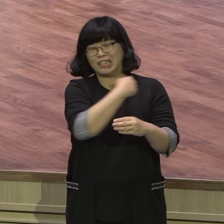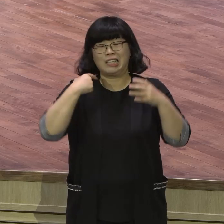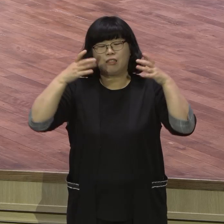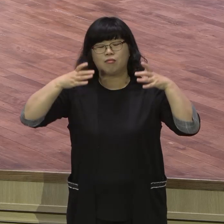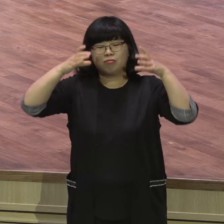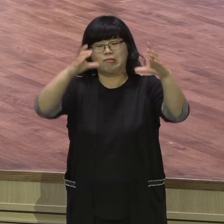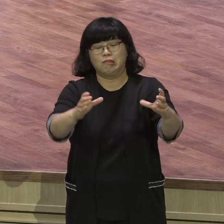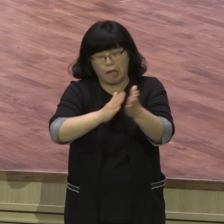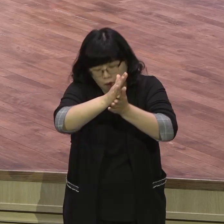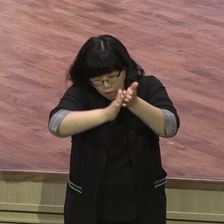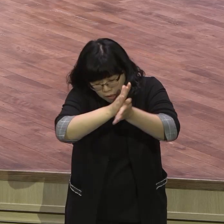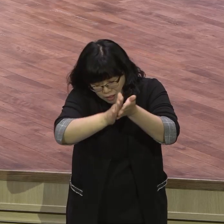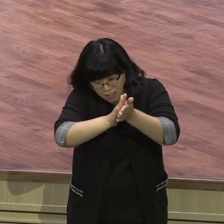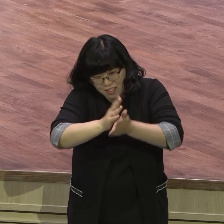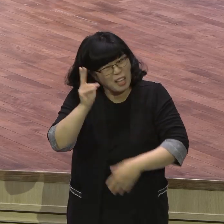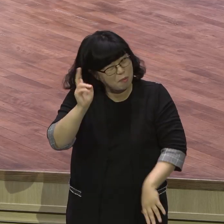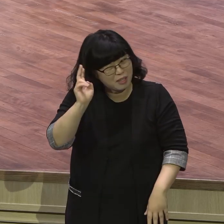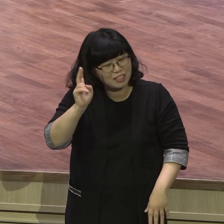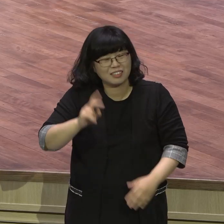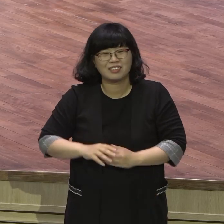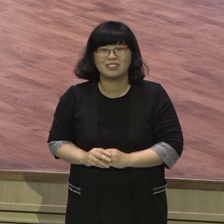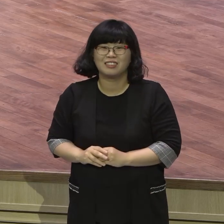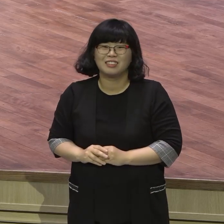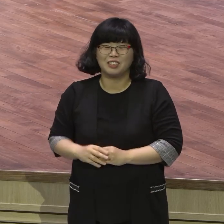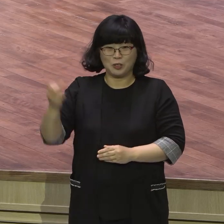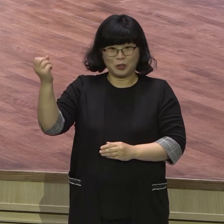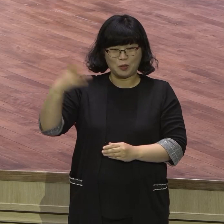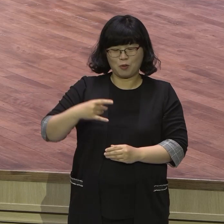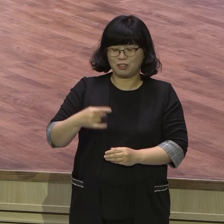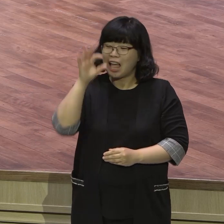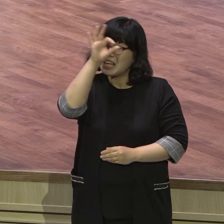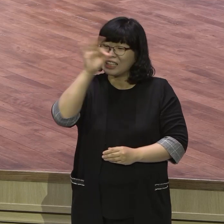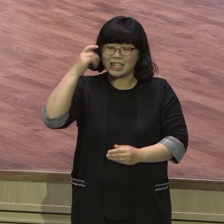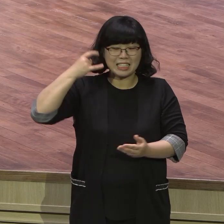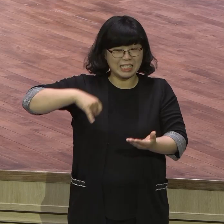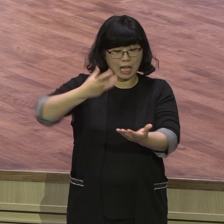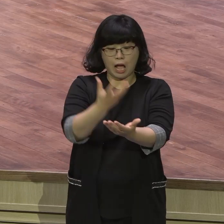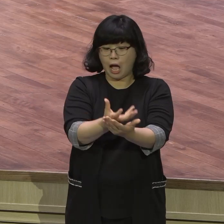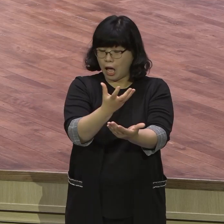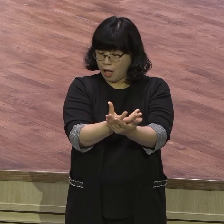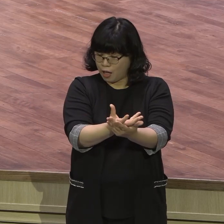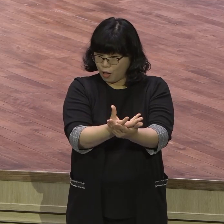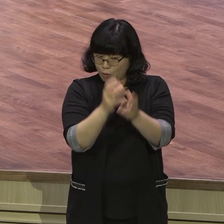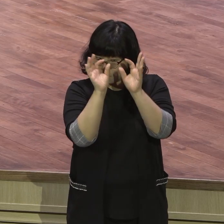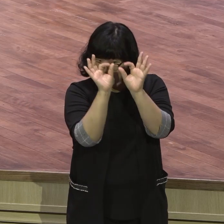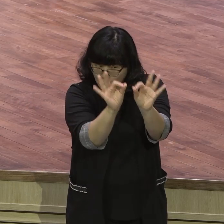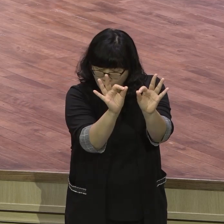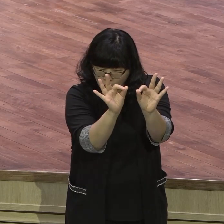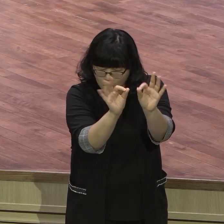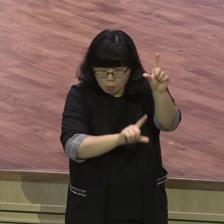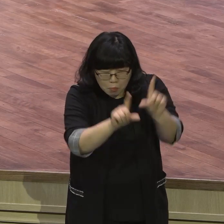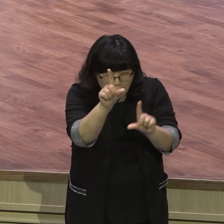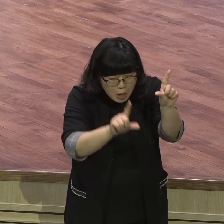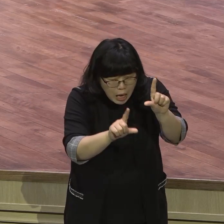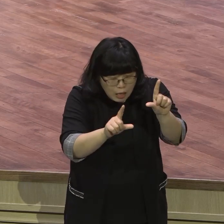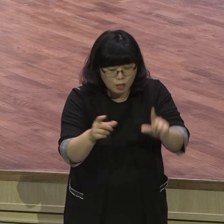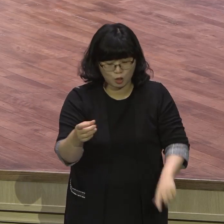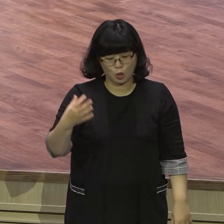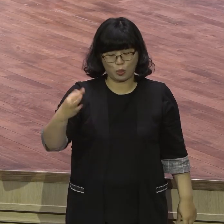그 다음에 이 세 번째 돼지의 한자 말이야 한자의 돼지는 돈이야 돈 그 돈인데